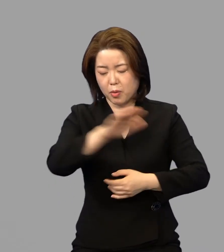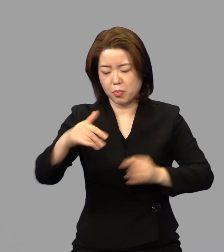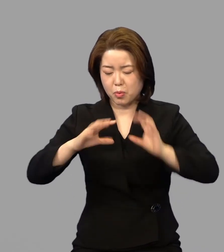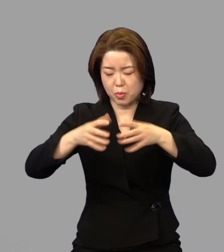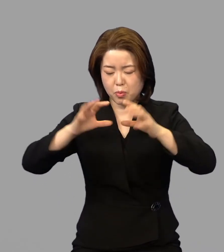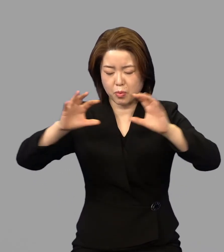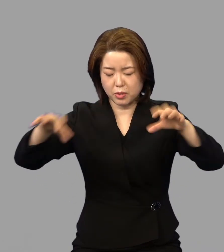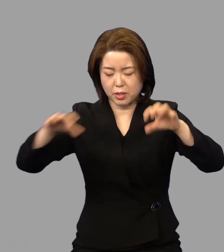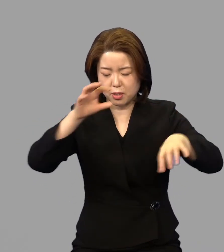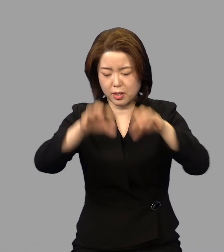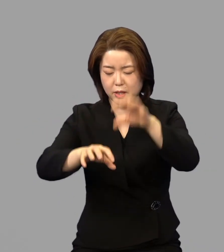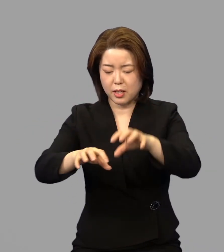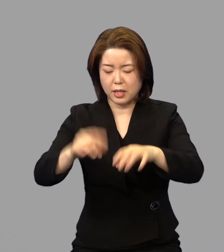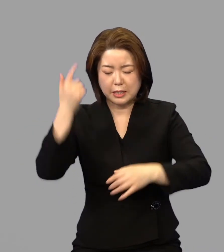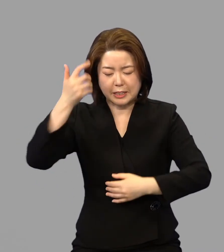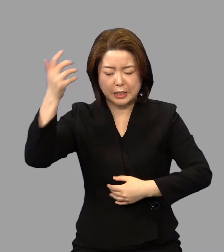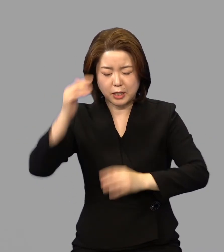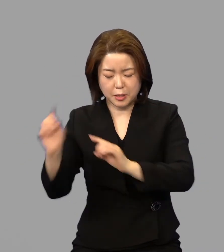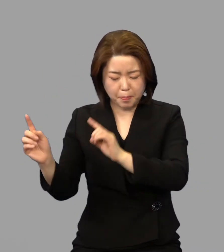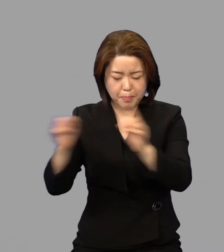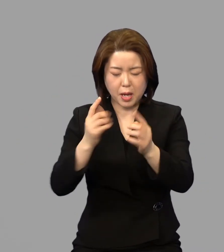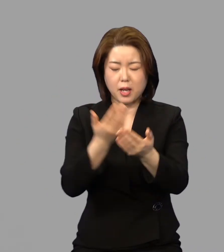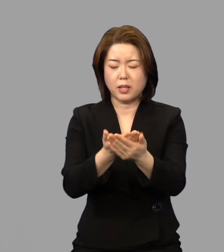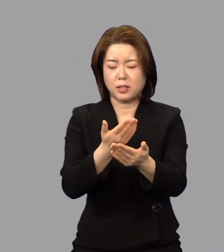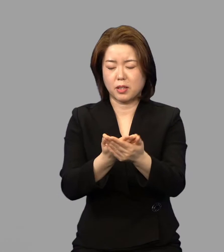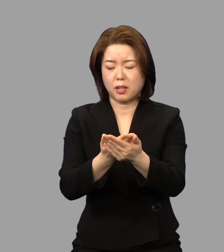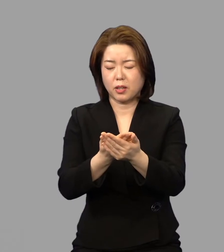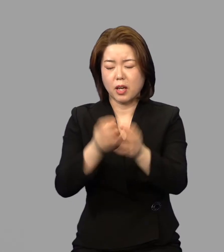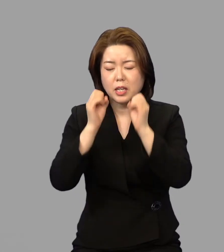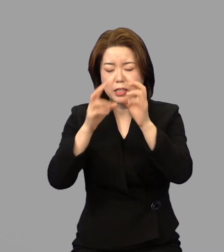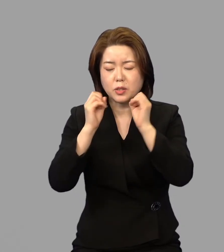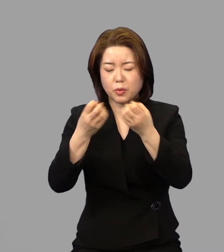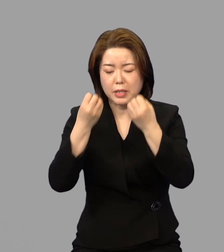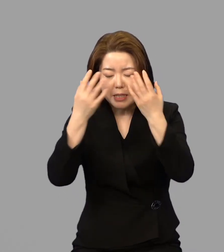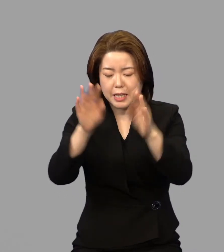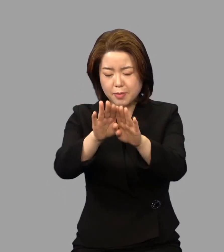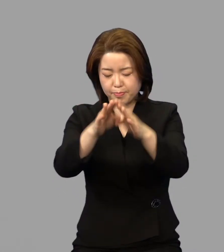영적 대각성이 일어나며 선교의 세문이 활짝 열리며